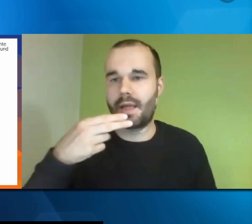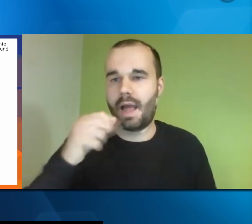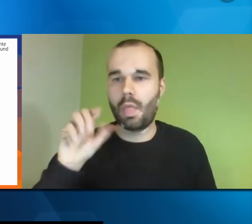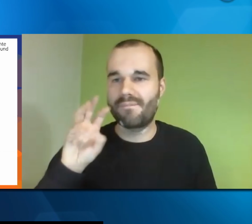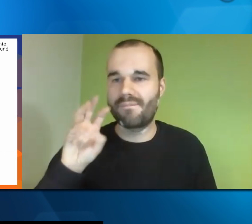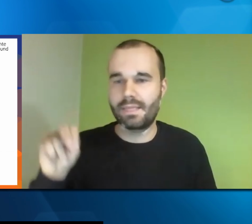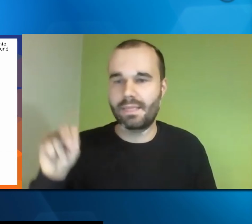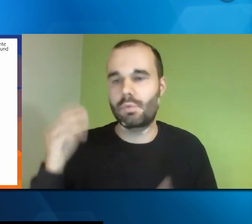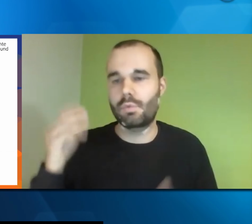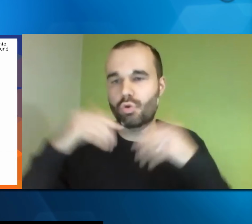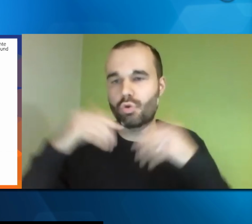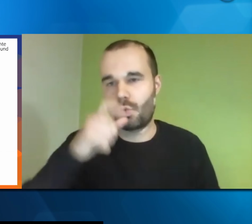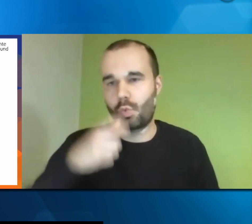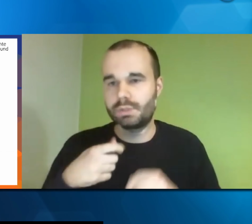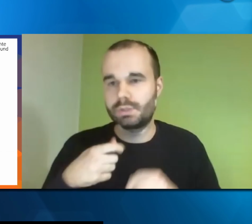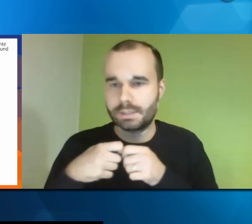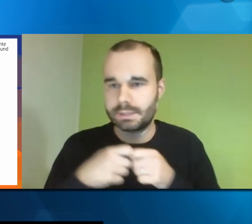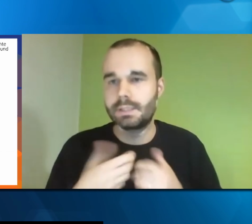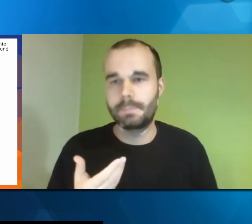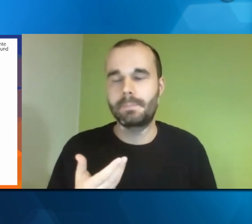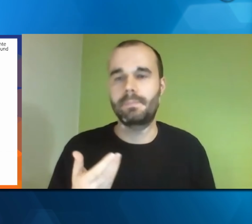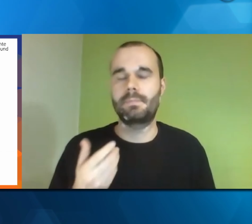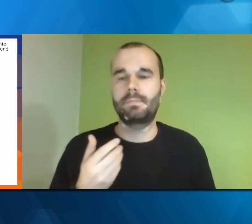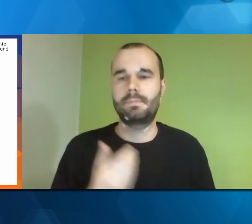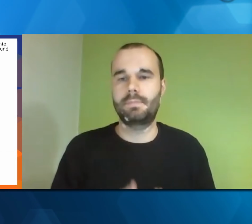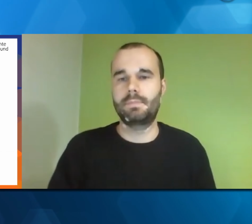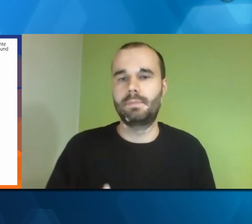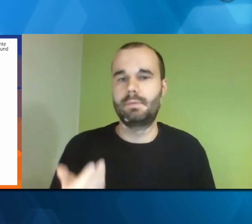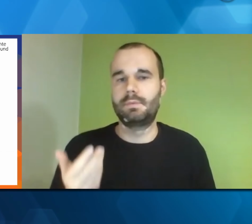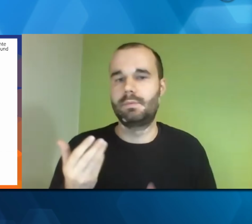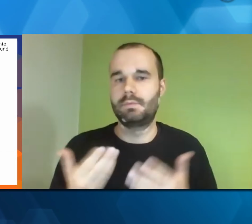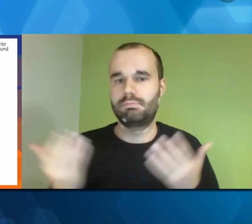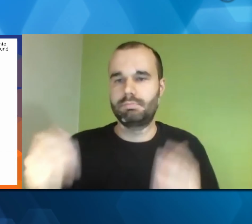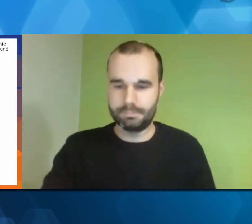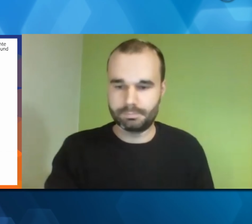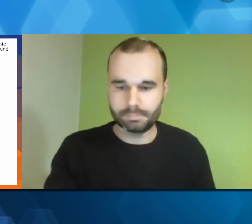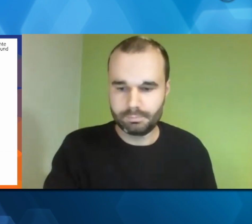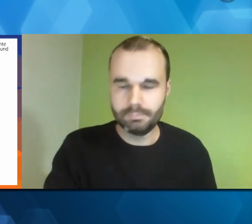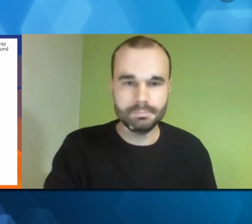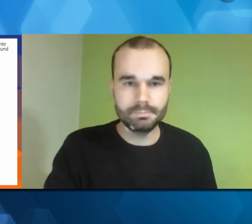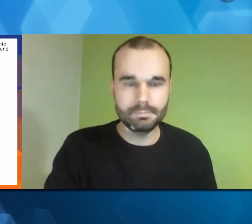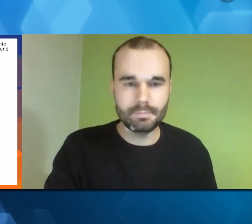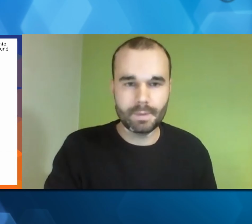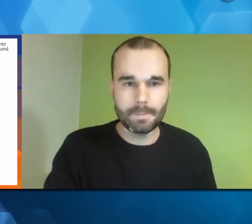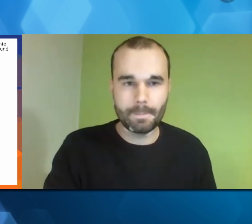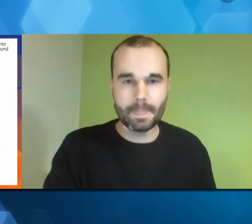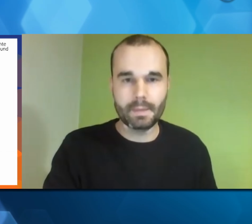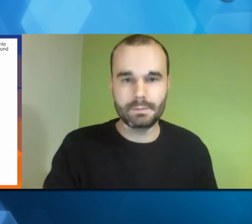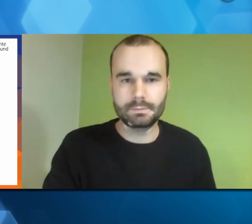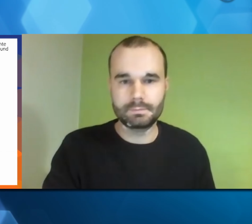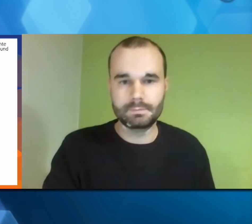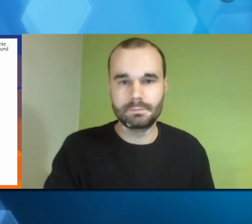Halloween oziroma praznovanje za noč čarovnic in tako naprej.